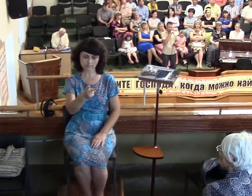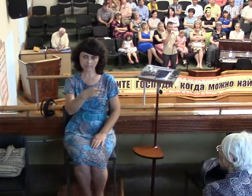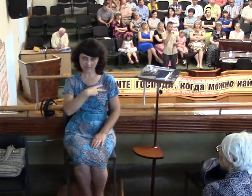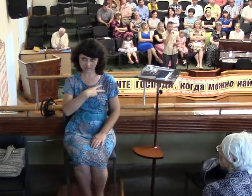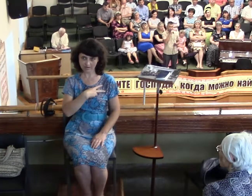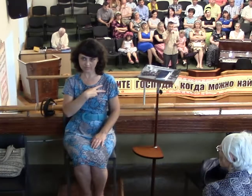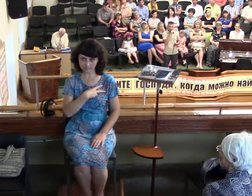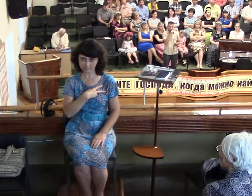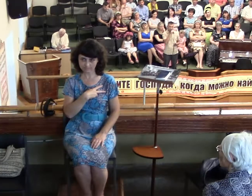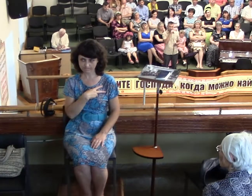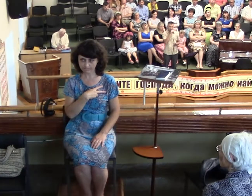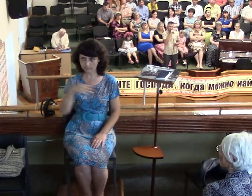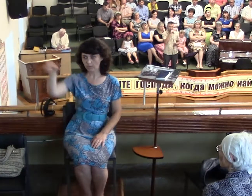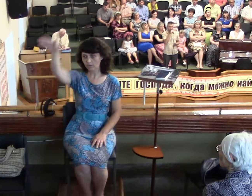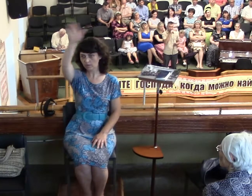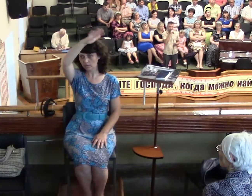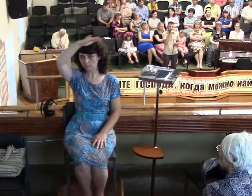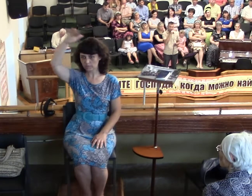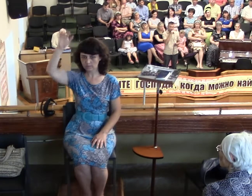любовь воскрешает сердца.